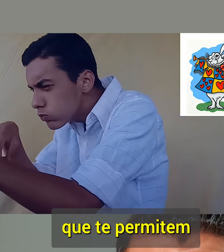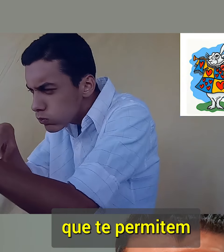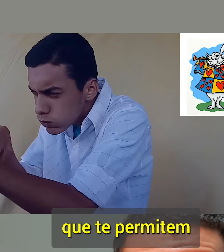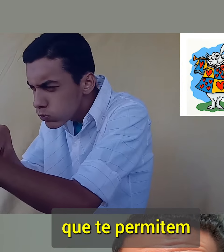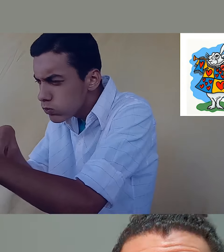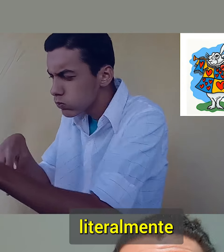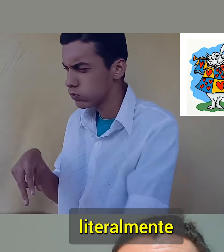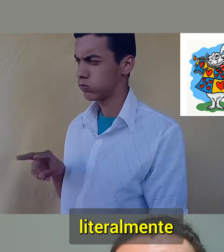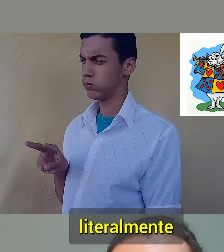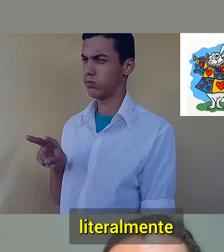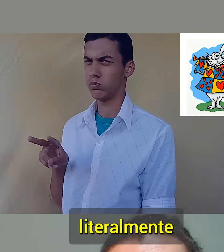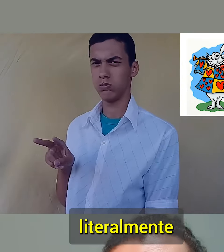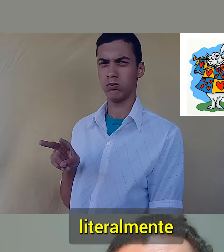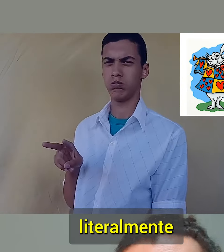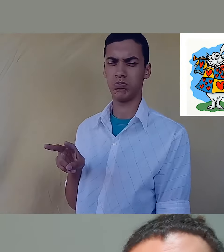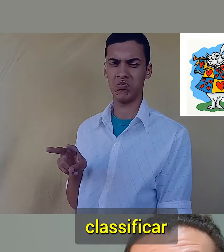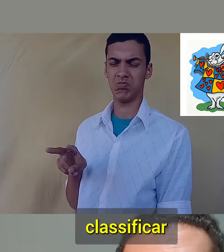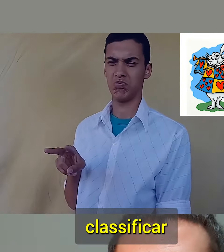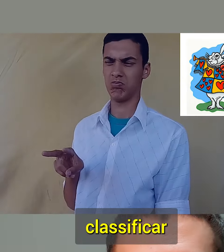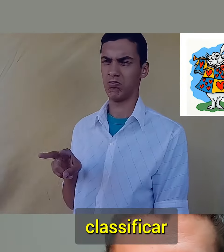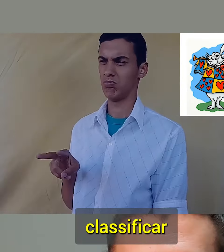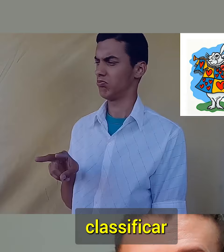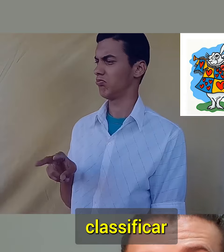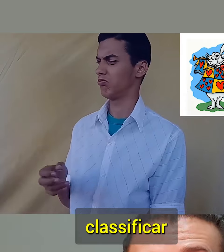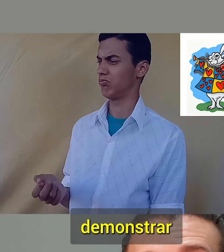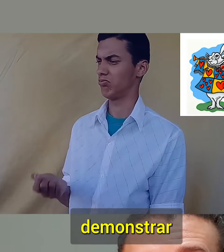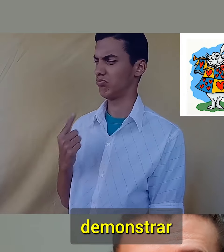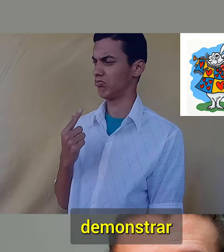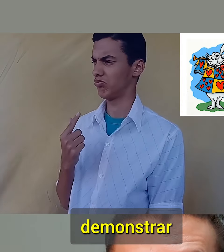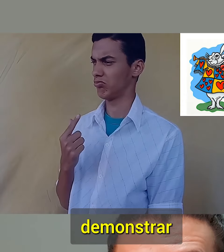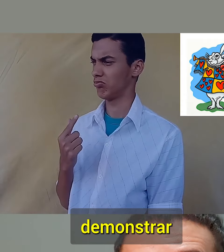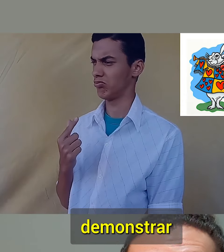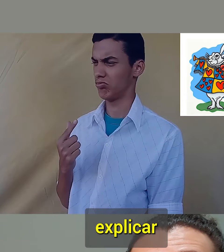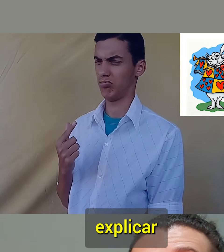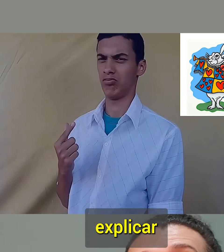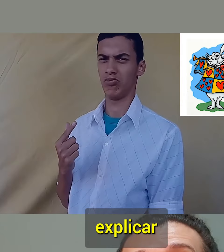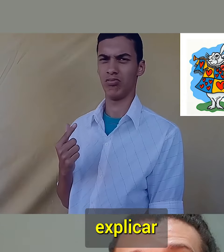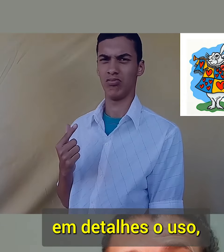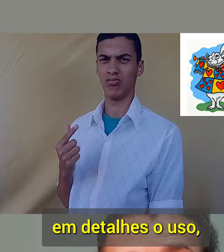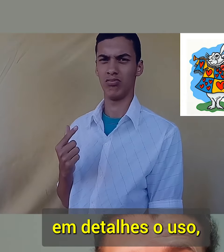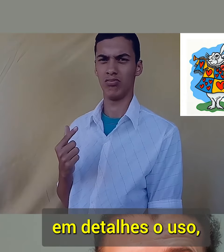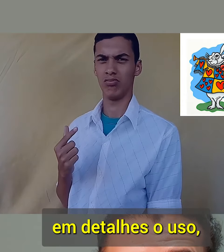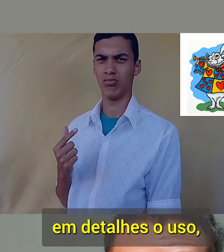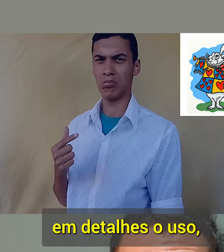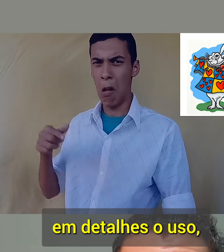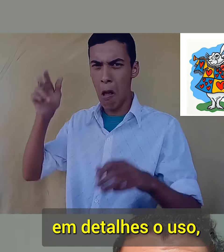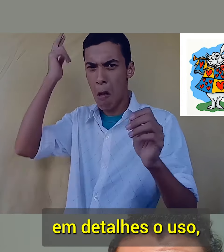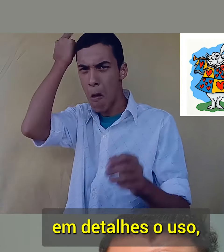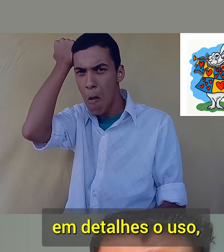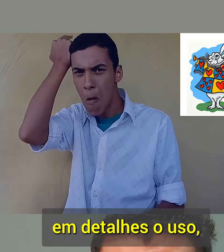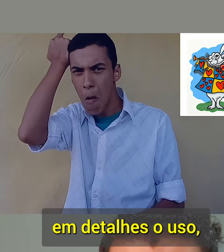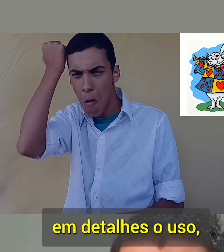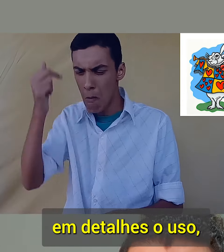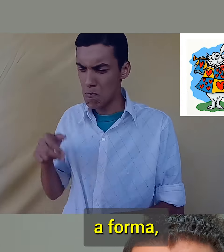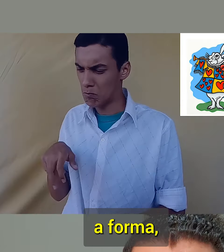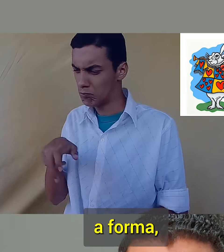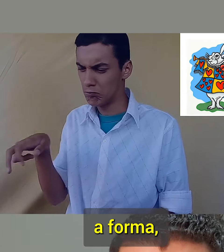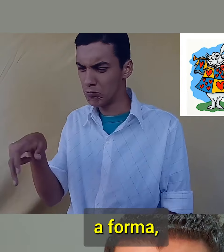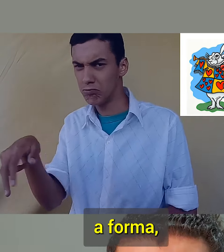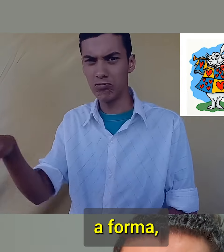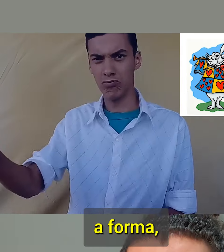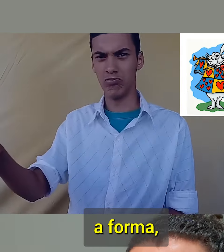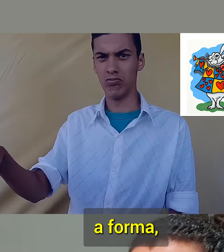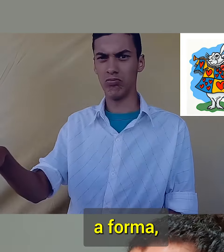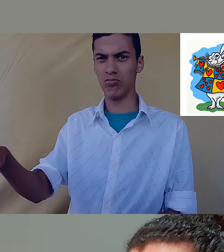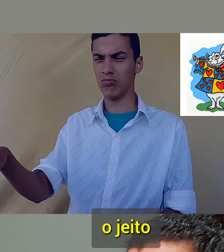permitem, literalmente, classificar, demonstrar, explicar em detalhes o uso, a